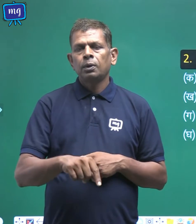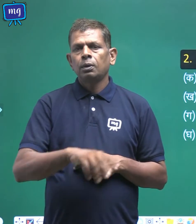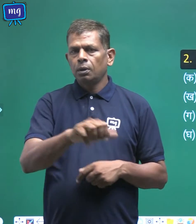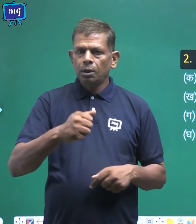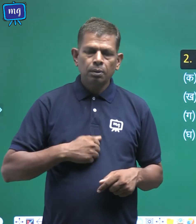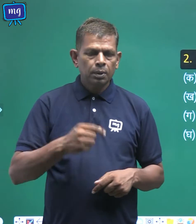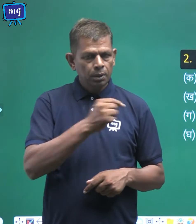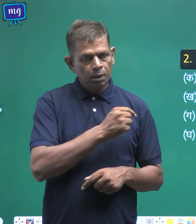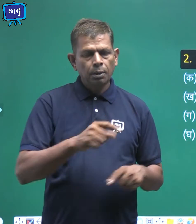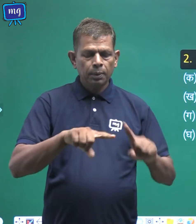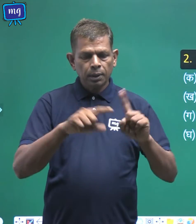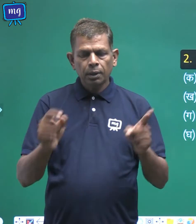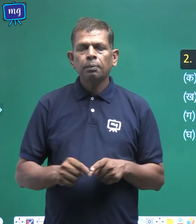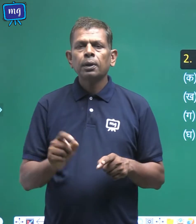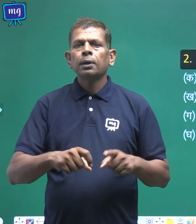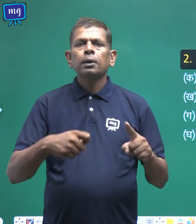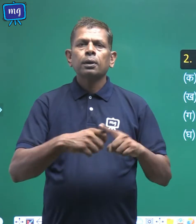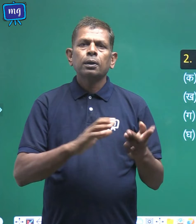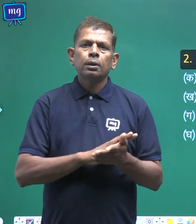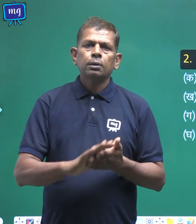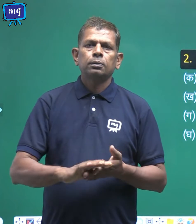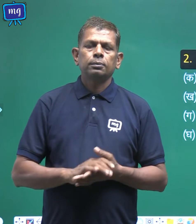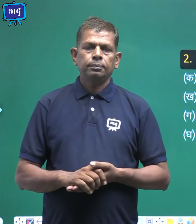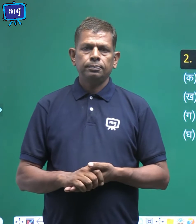में लिखेंगे ख।